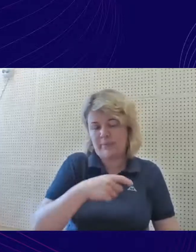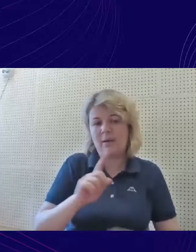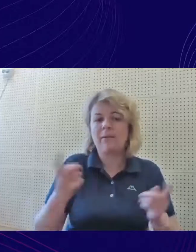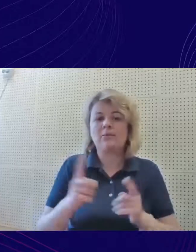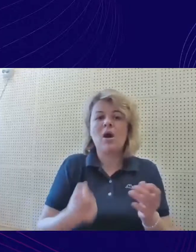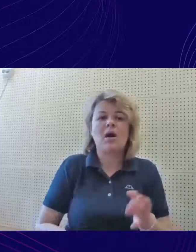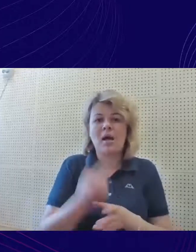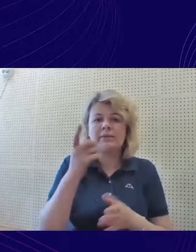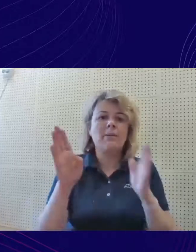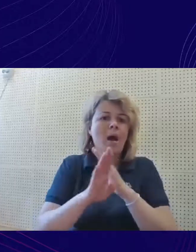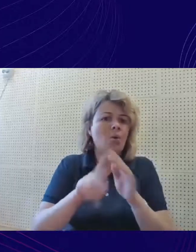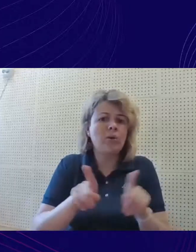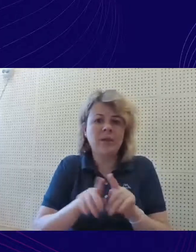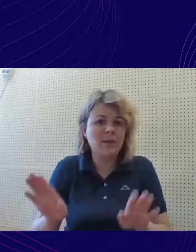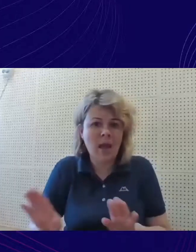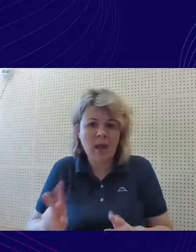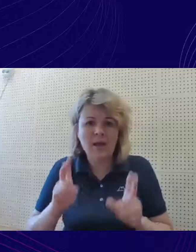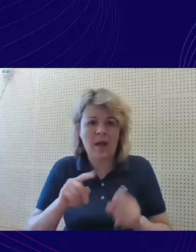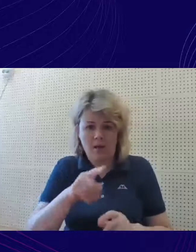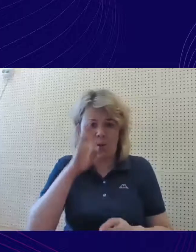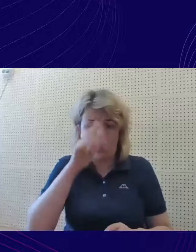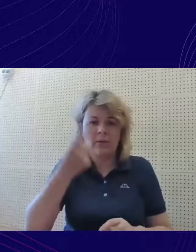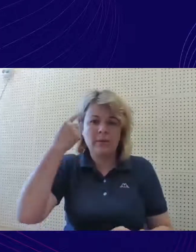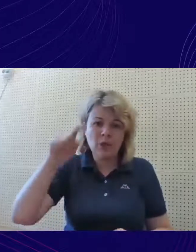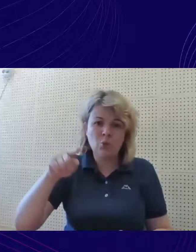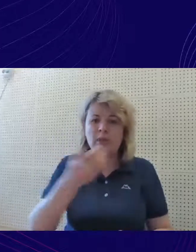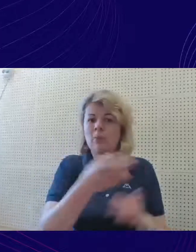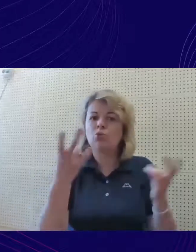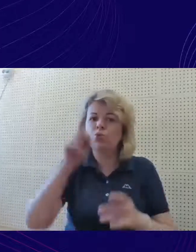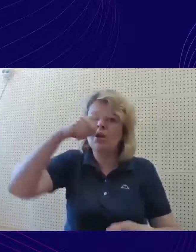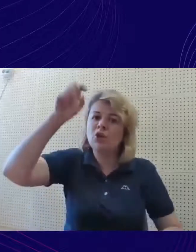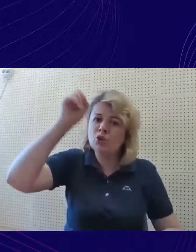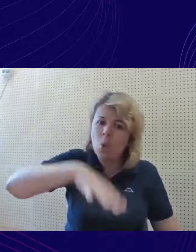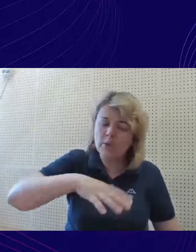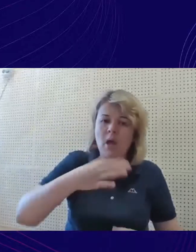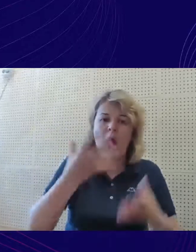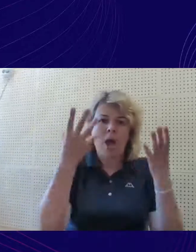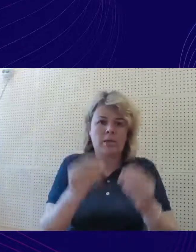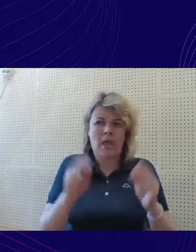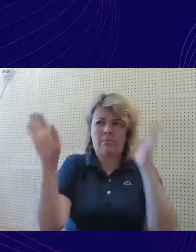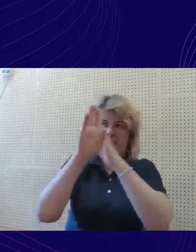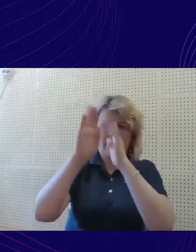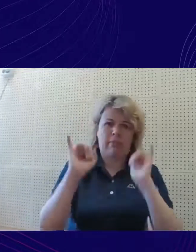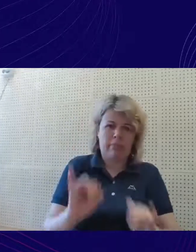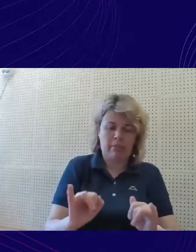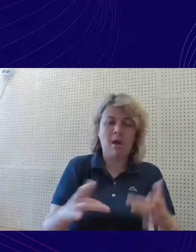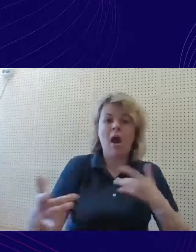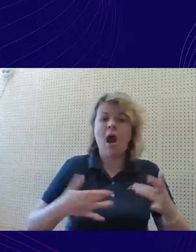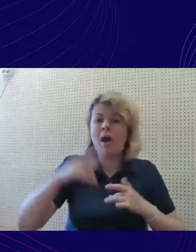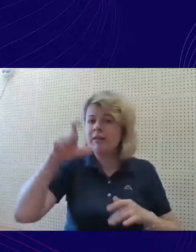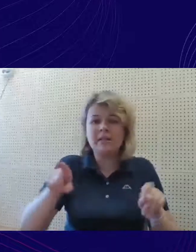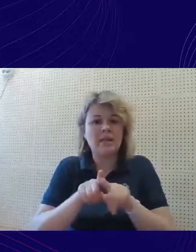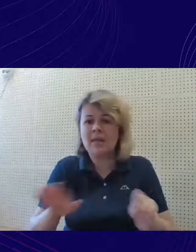оказывается, погода не такая, как он придумал. Ему нужно солнце, а день пасмурный. Актриса не такая, как он